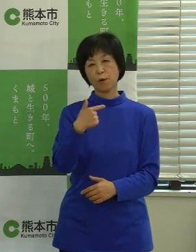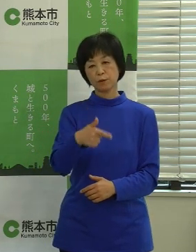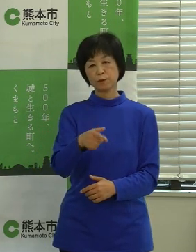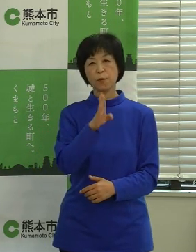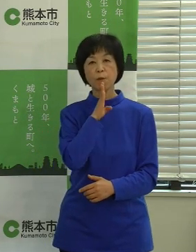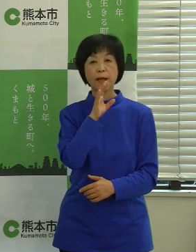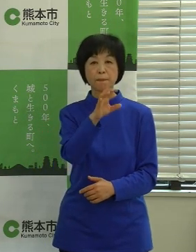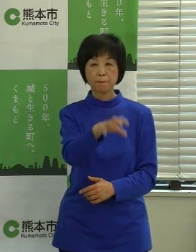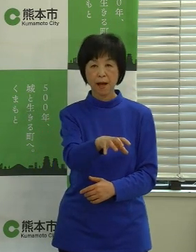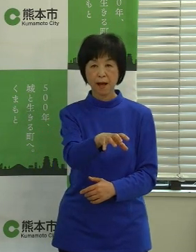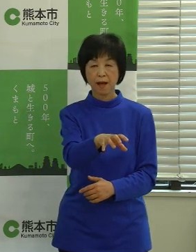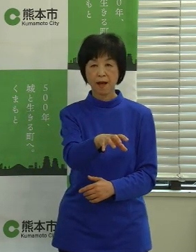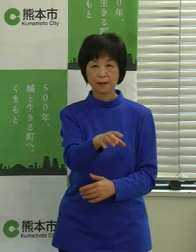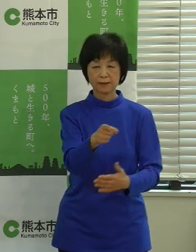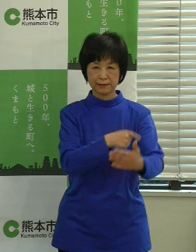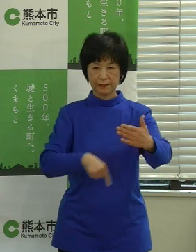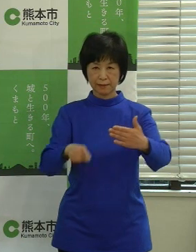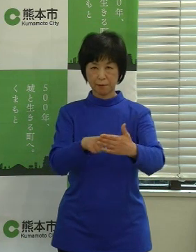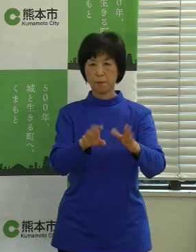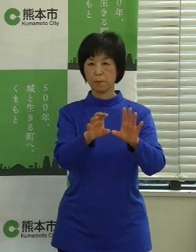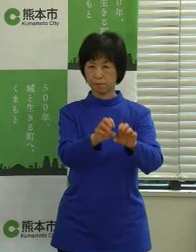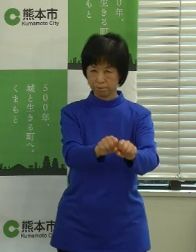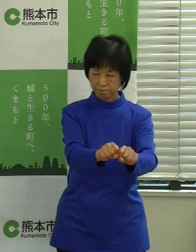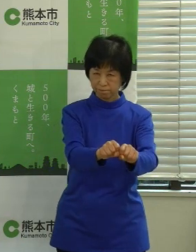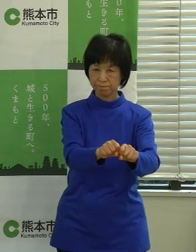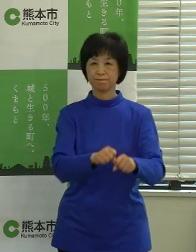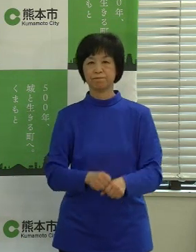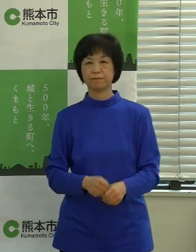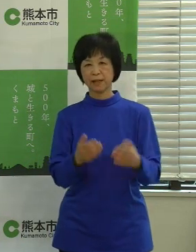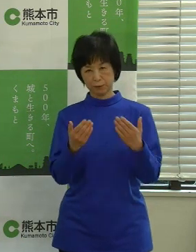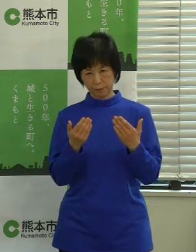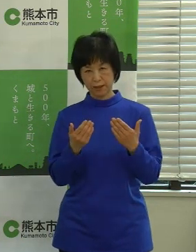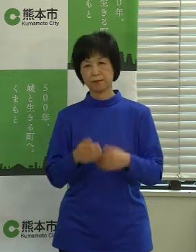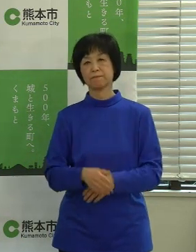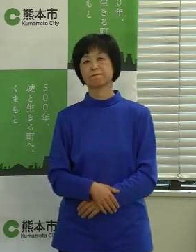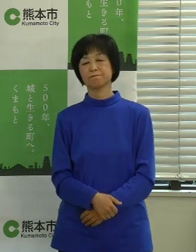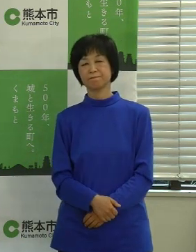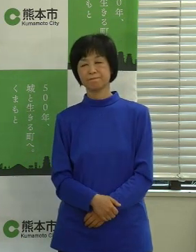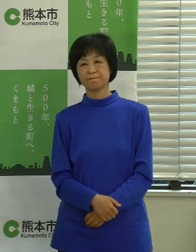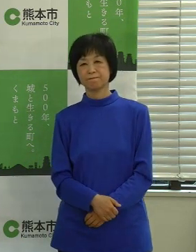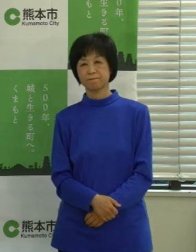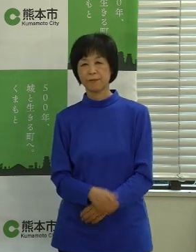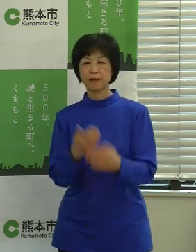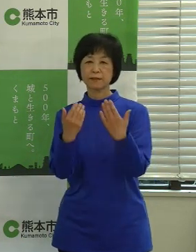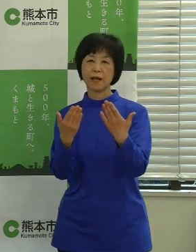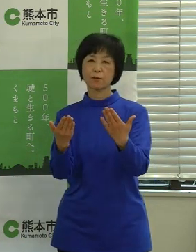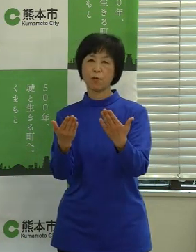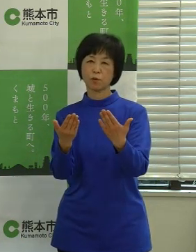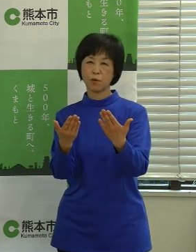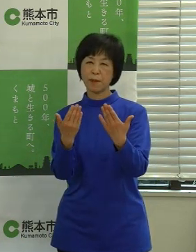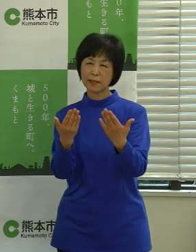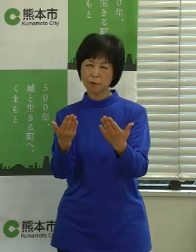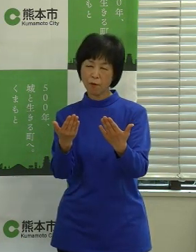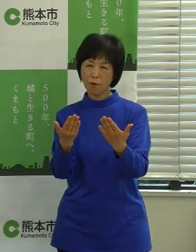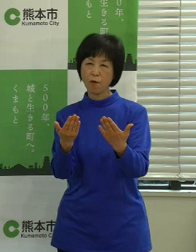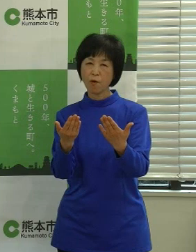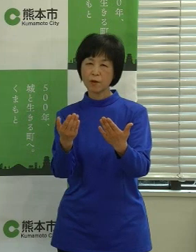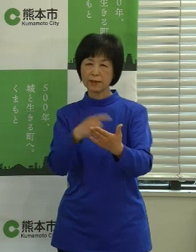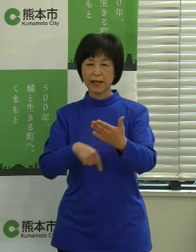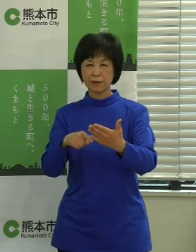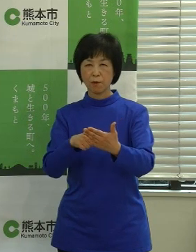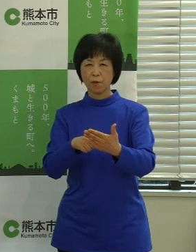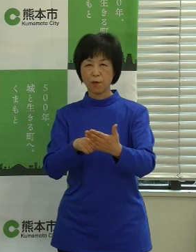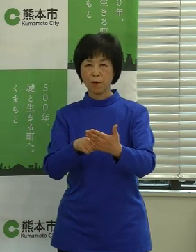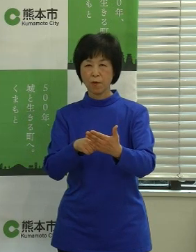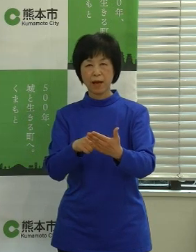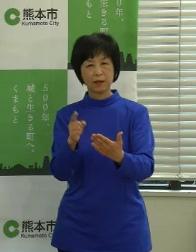把握してどのくらいの習熟度であるとか、例えばあと、まあ、習熟度だけでなくて学校に対するその、まあ、やはり